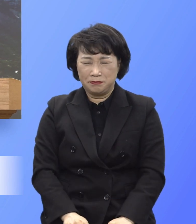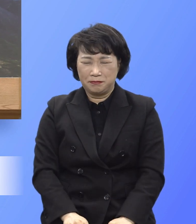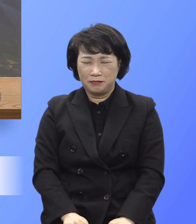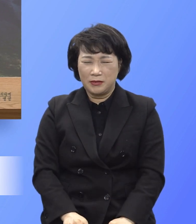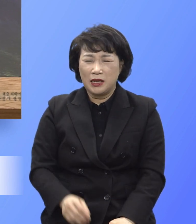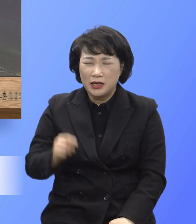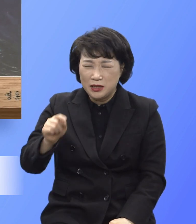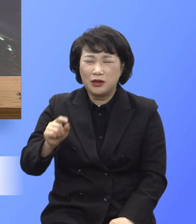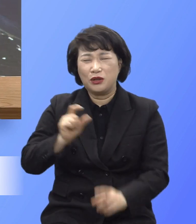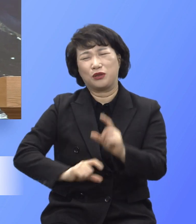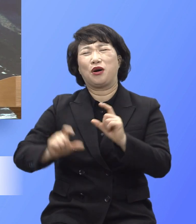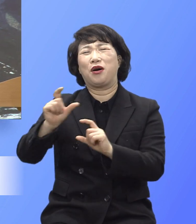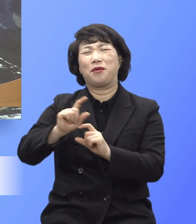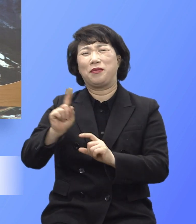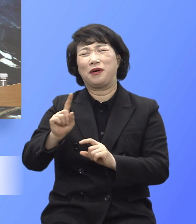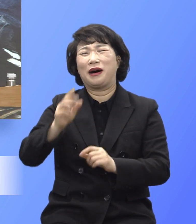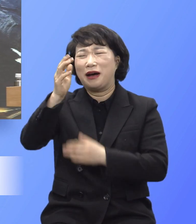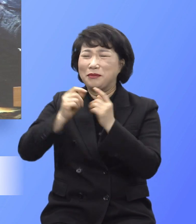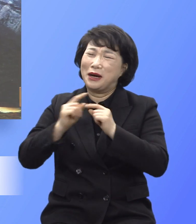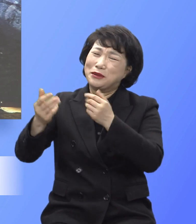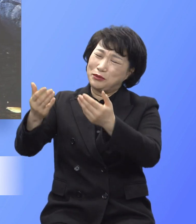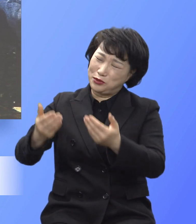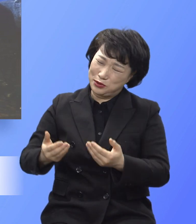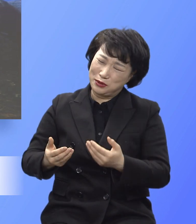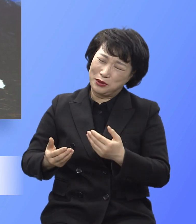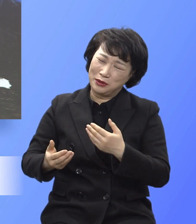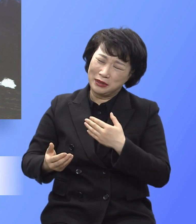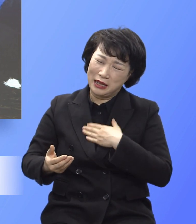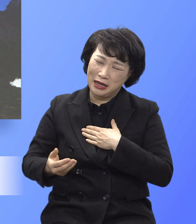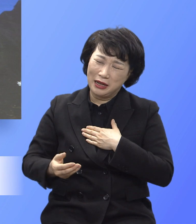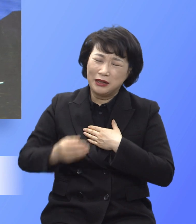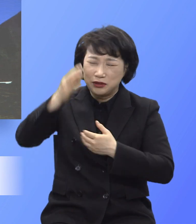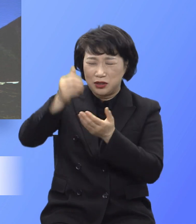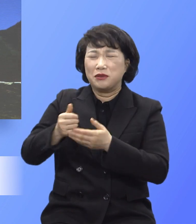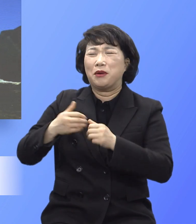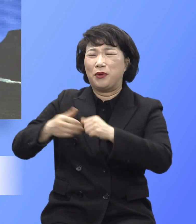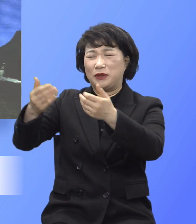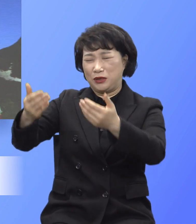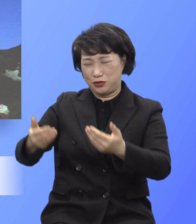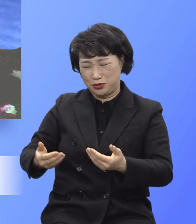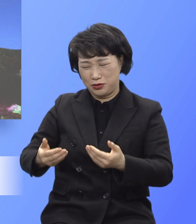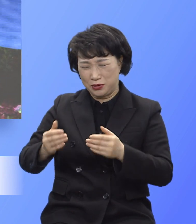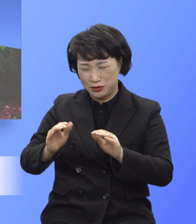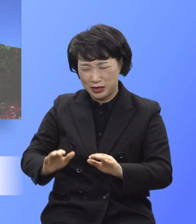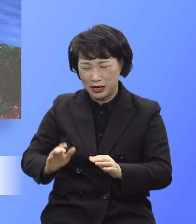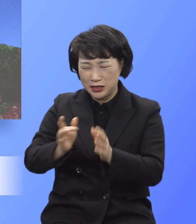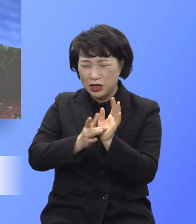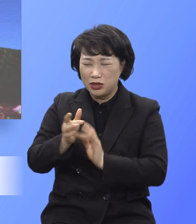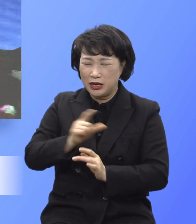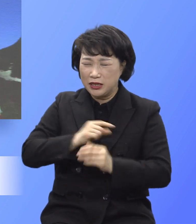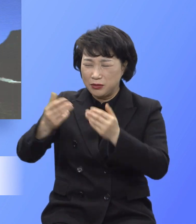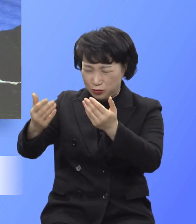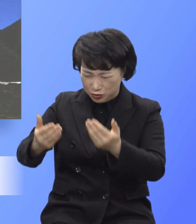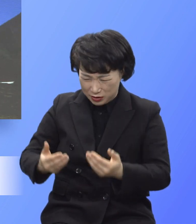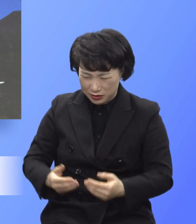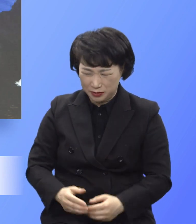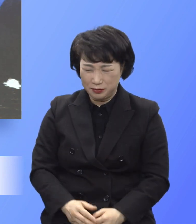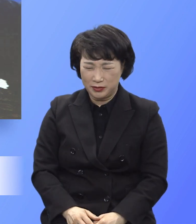감사합니다. 그것도 모자라 말씀을 주시고 성령을 주시고 그 이름을